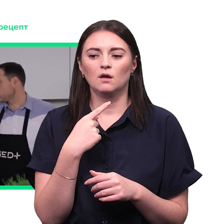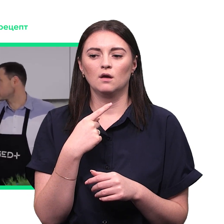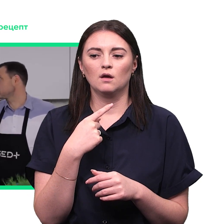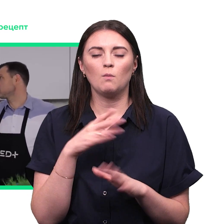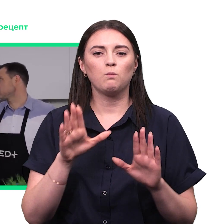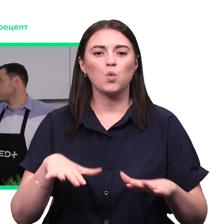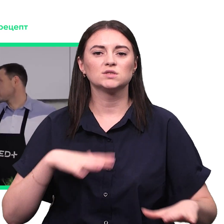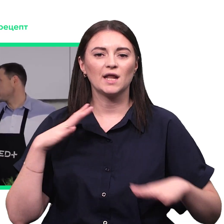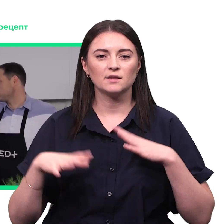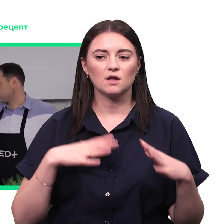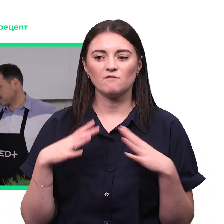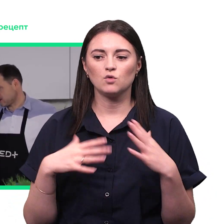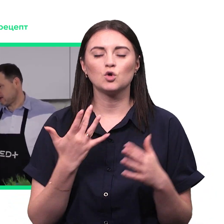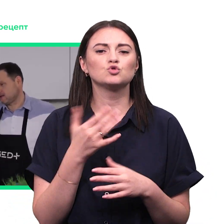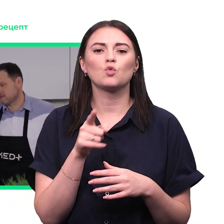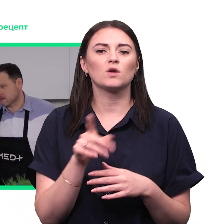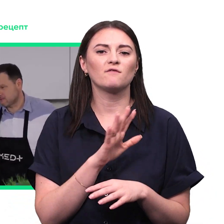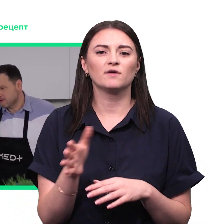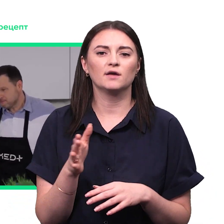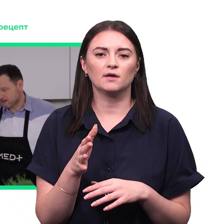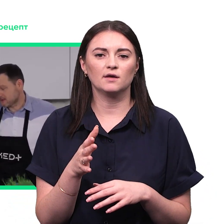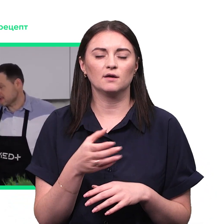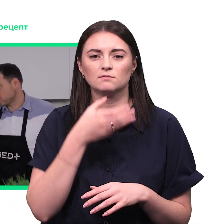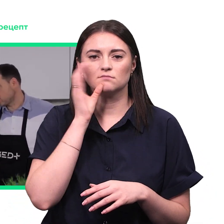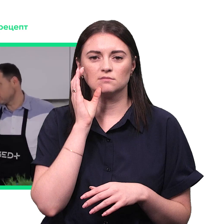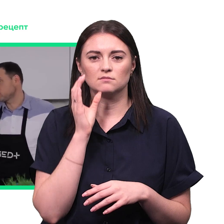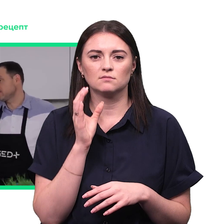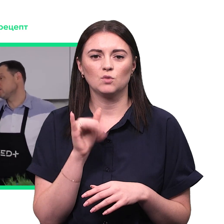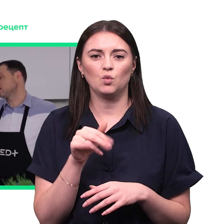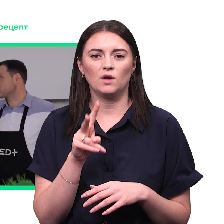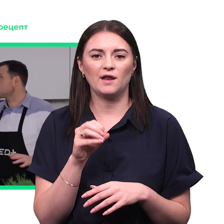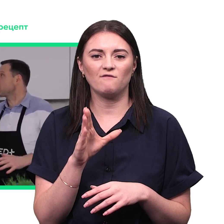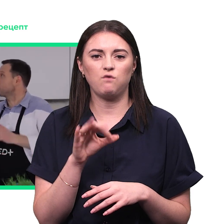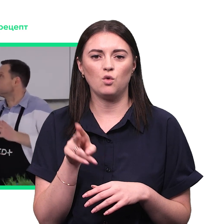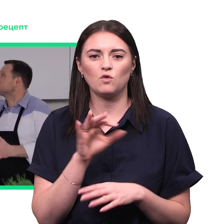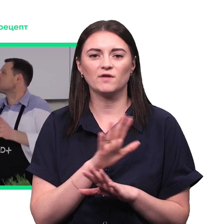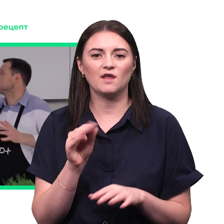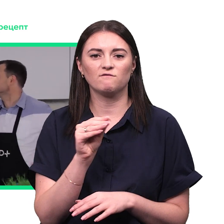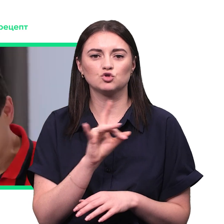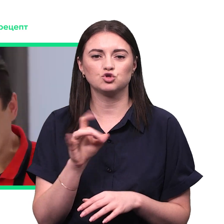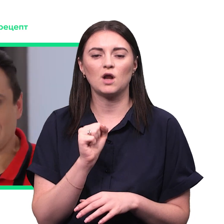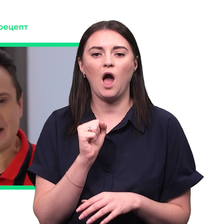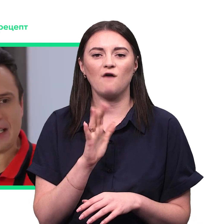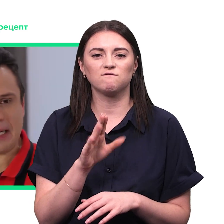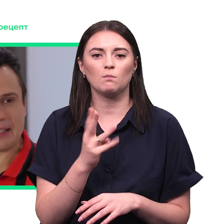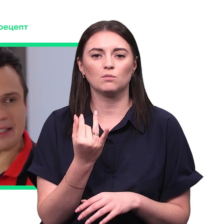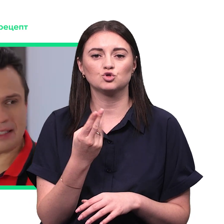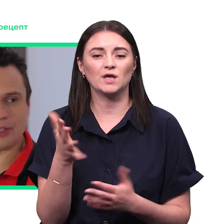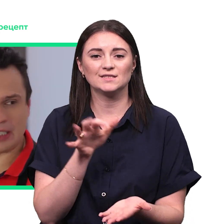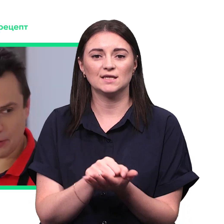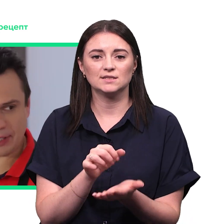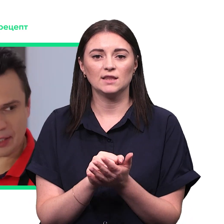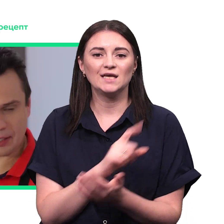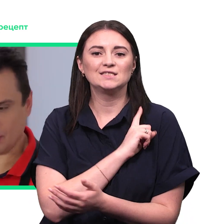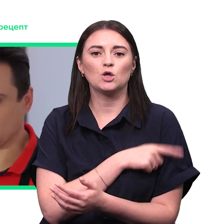после тренировок, сколько бы вы там ни поглощали этих самых углеводов, то они идут не в жир, а в мышцы. Если вы занимались